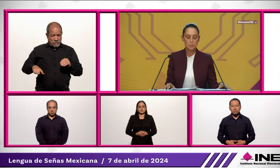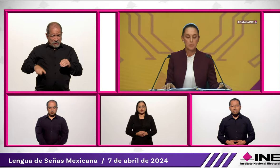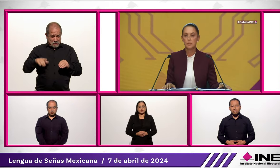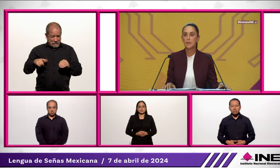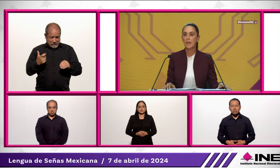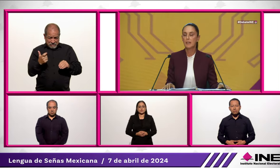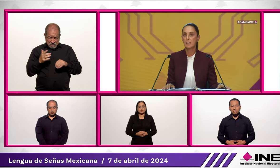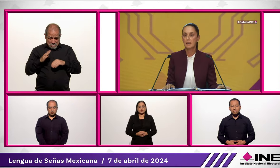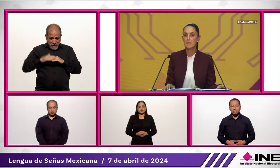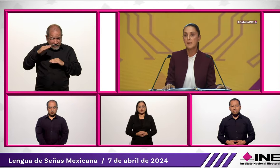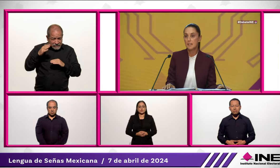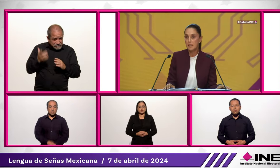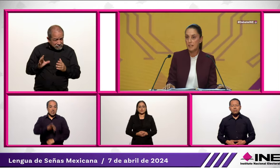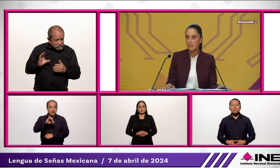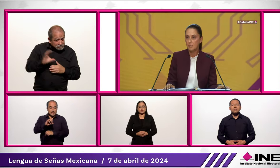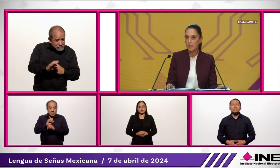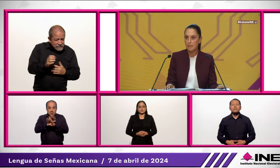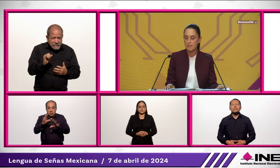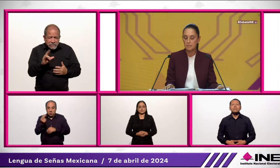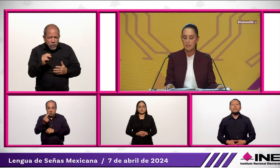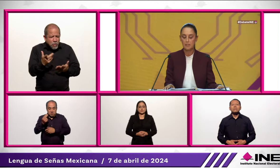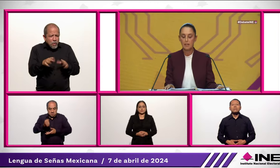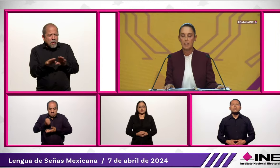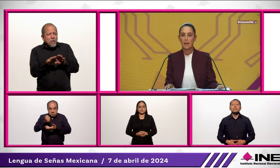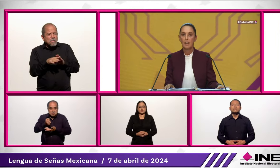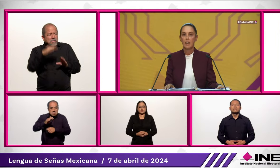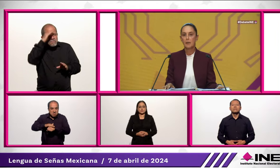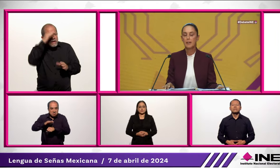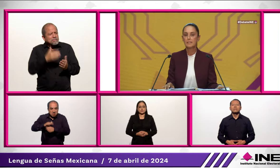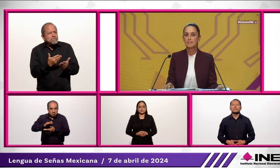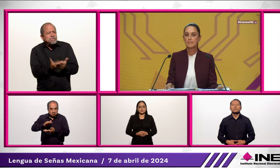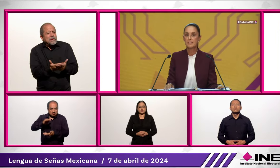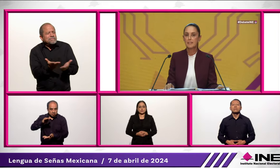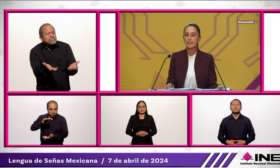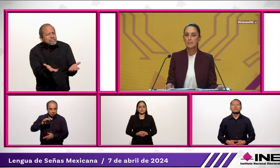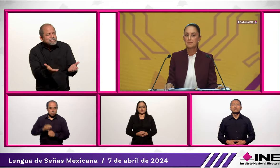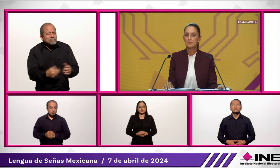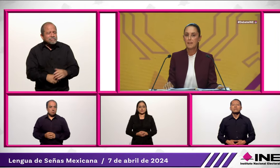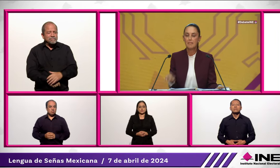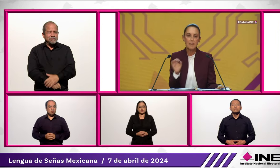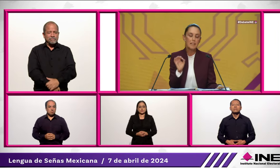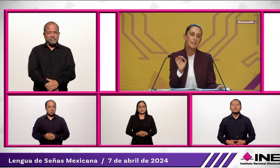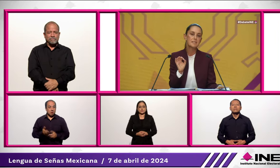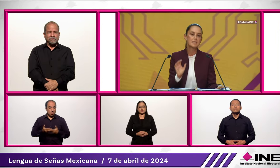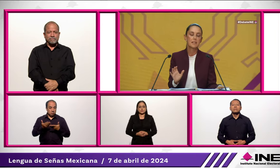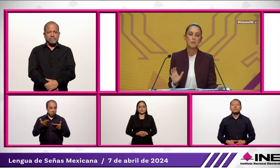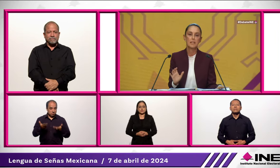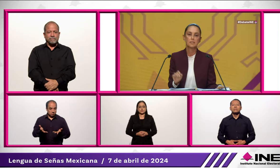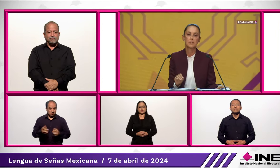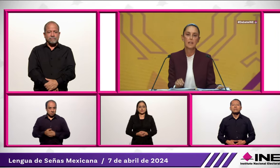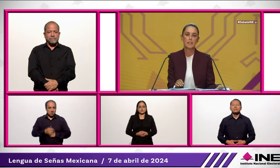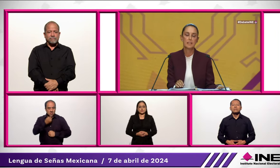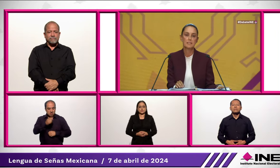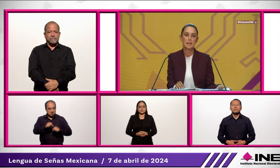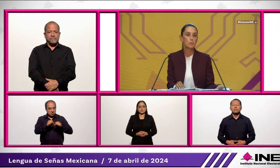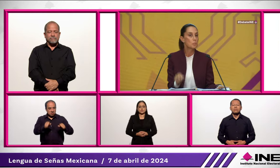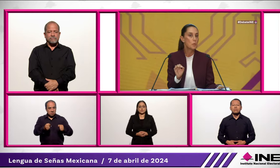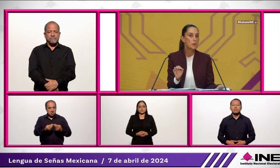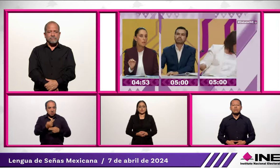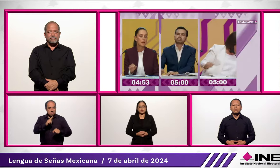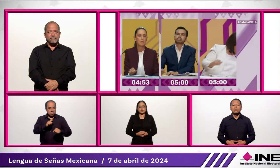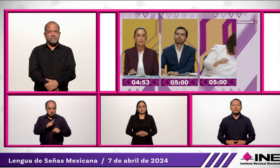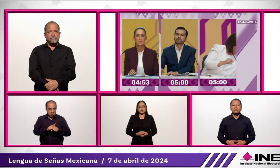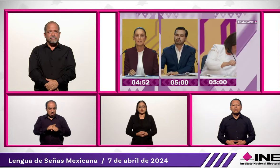Sí, por supuesto que hay que ir invirtiendo cada vez más. Ahora, hablaba del Sistema Nacional de